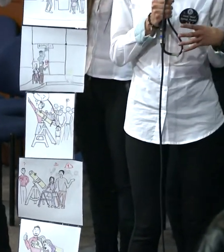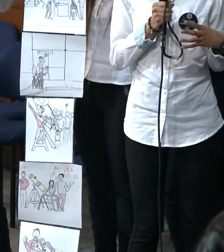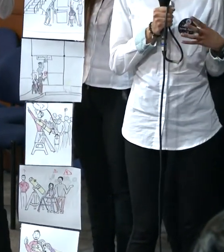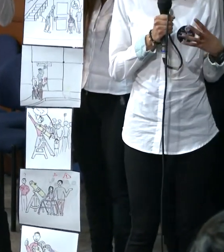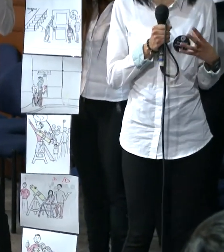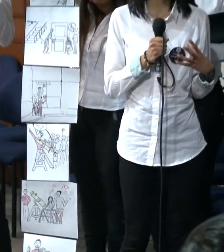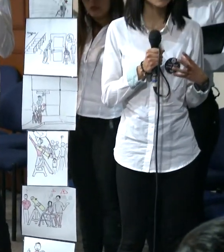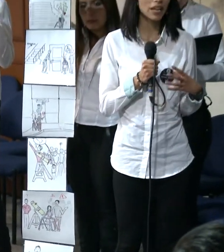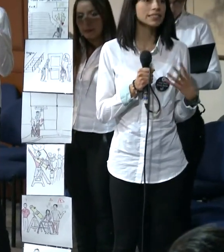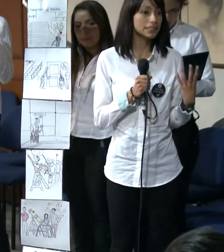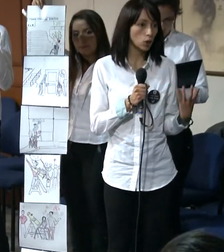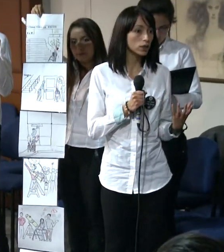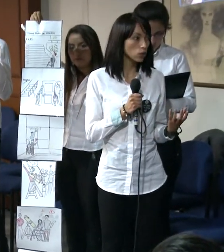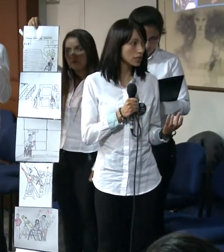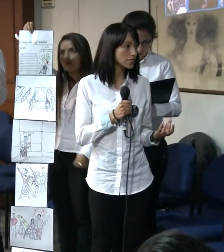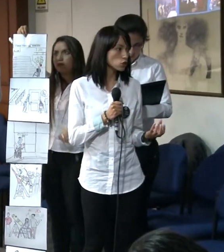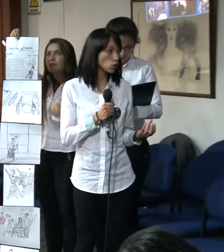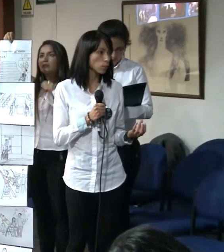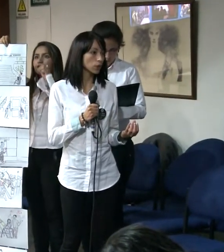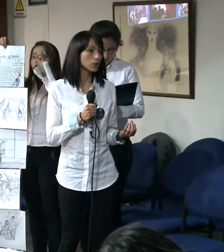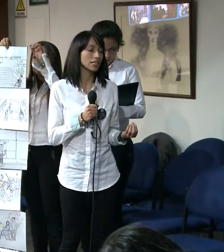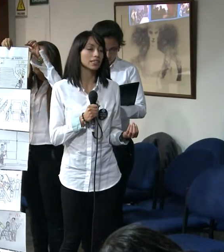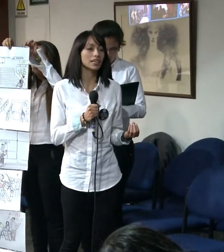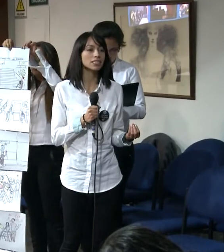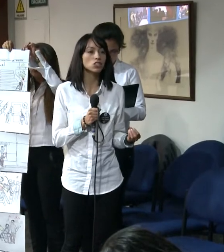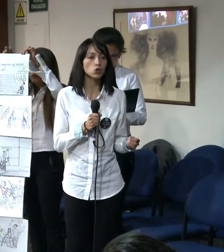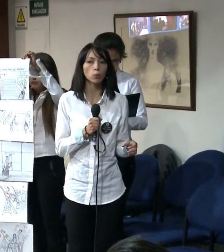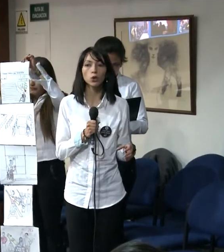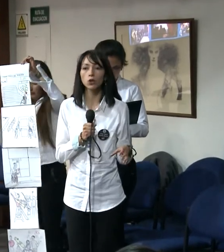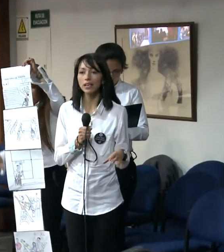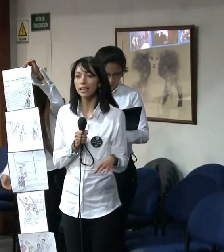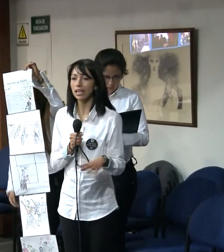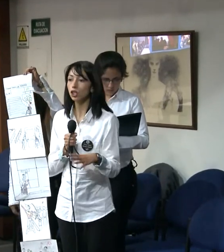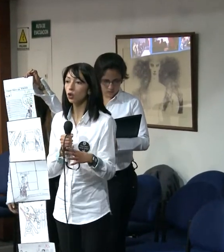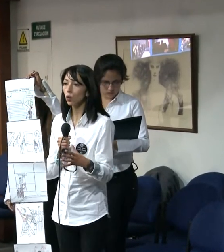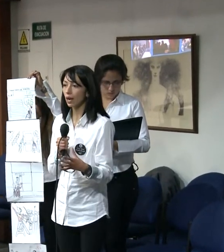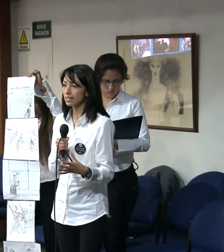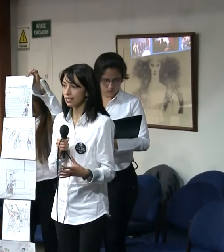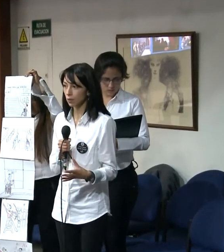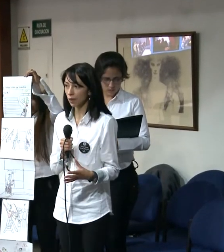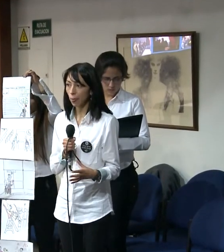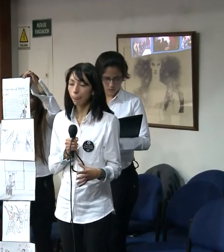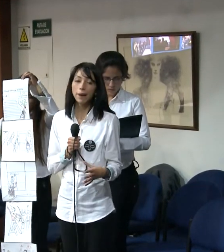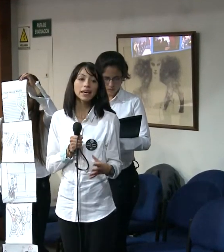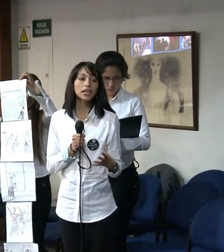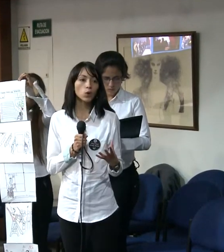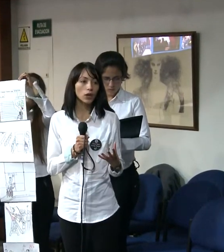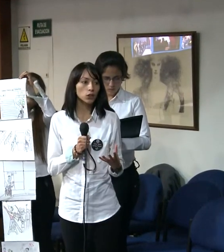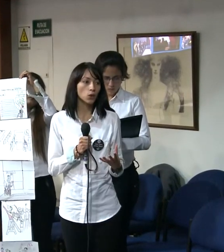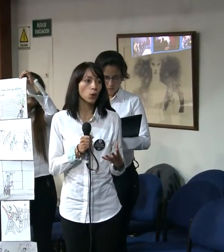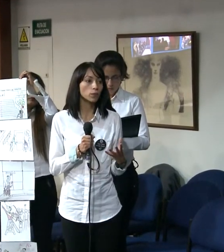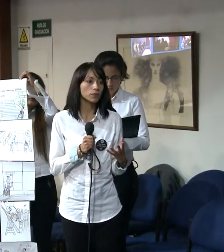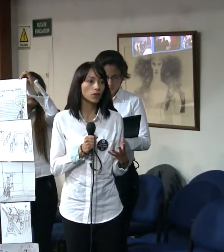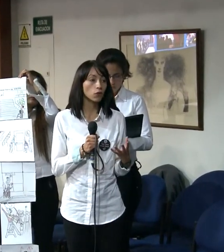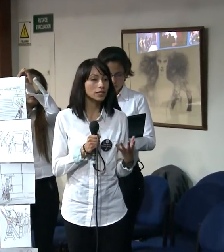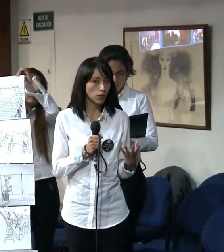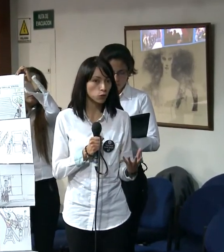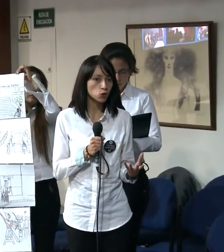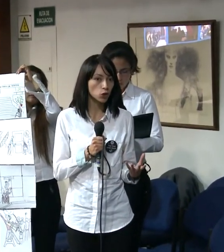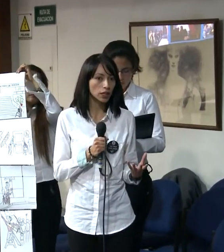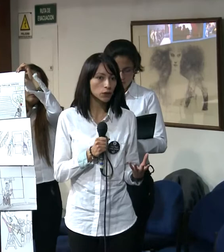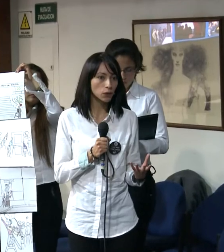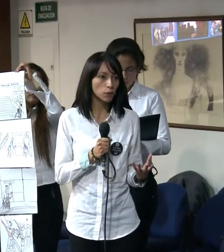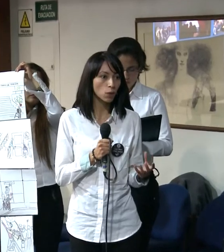escaleras. Allí se encuentra un ascensor, pero decían el ascensor por lo general nunca sirve y cuando